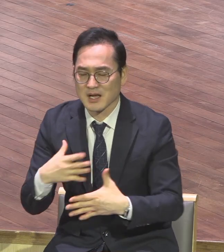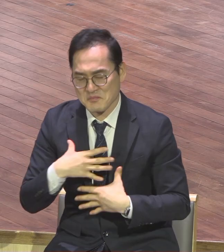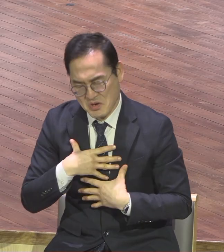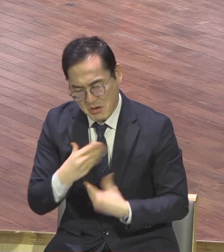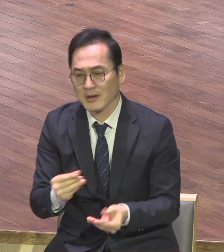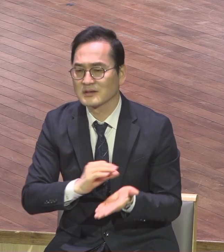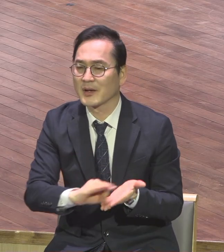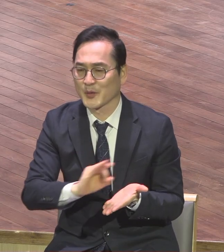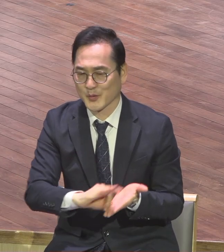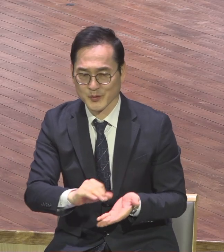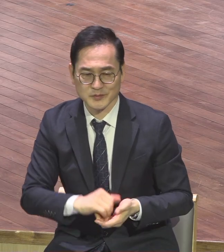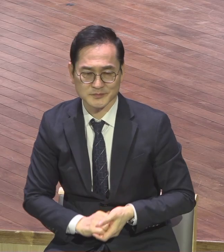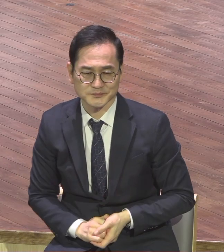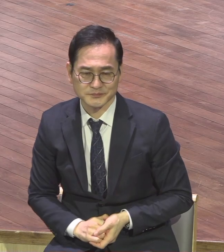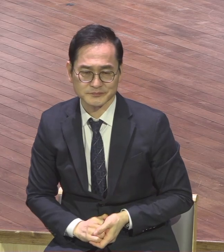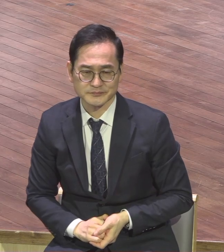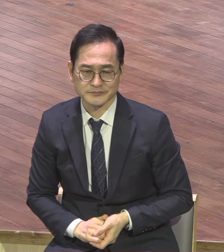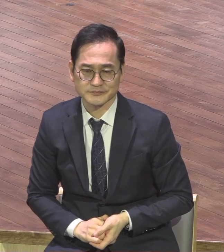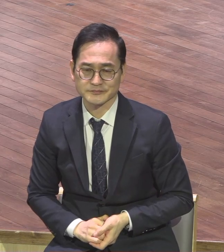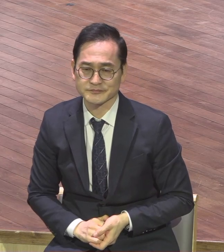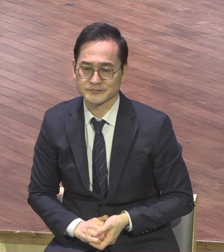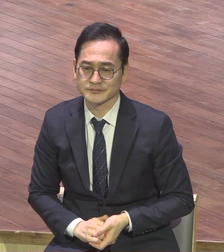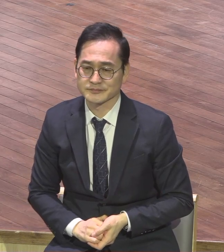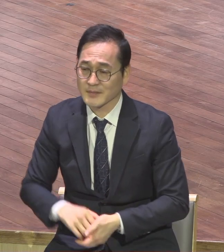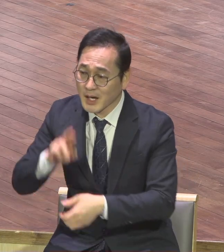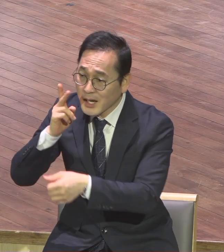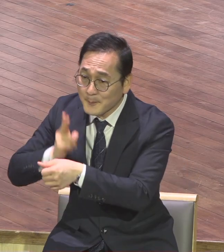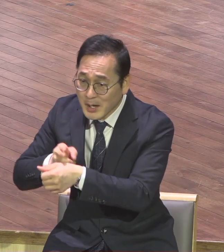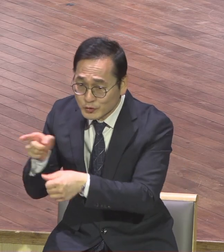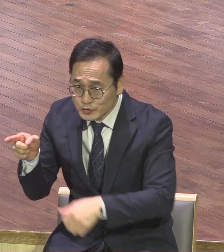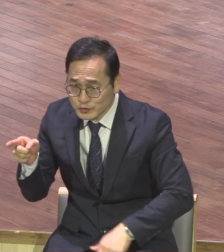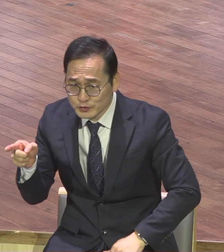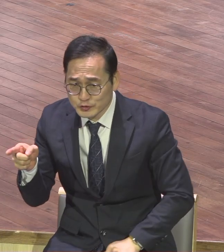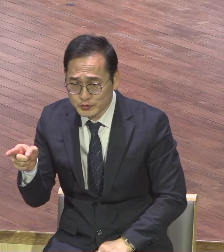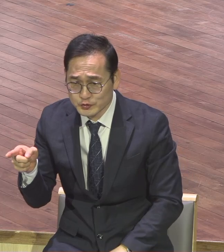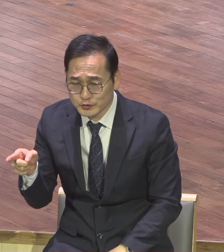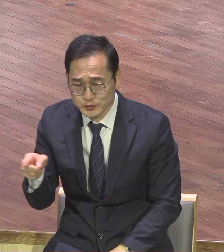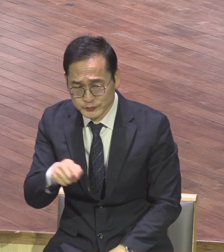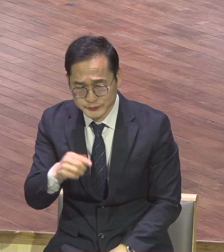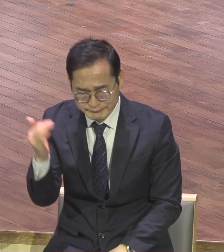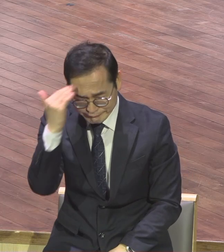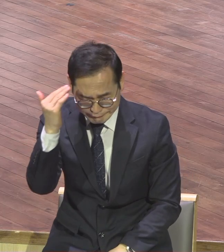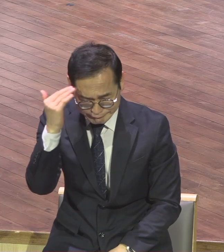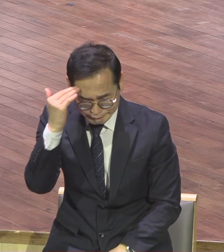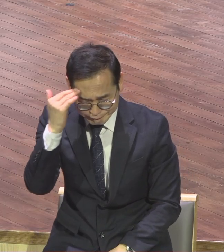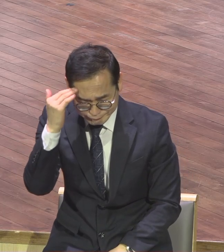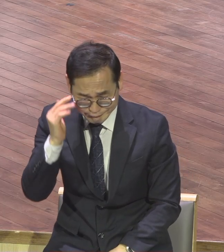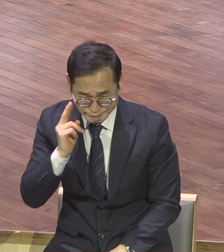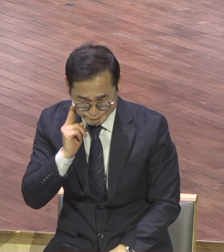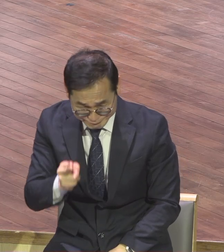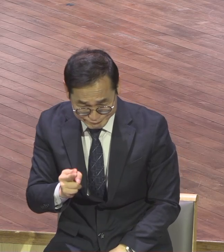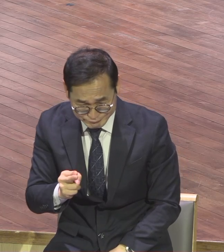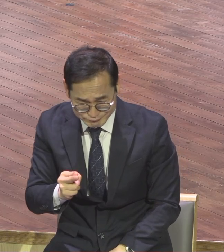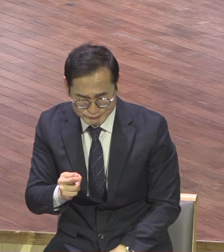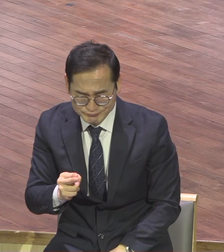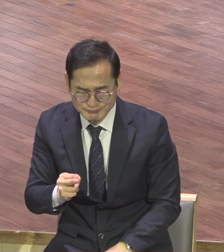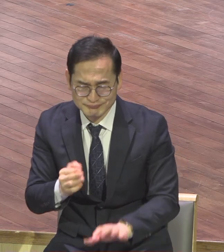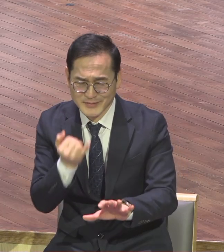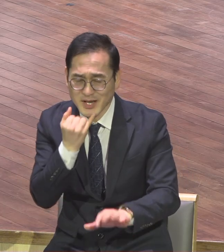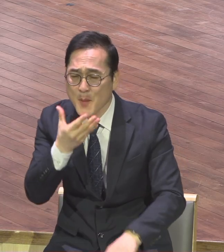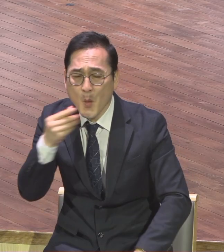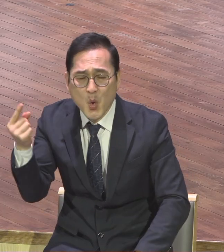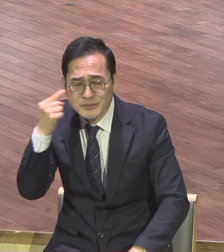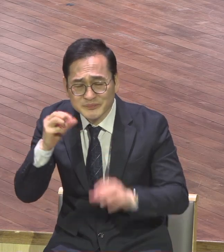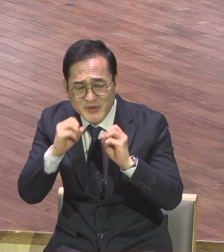바울이 단어를 쓴 이유가 뭐냐? 아무리 강한 장애물이 있다 하더라도 결코 복음